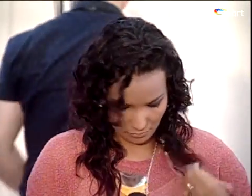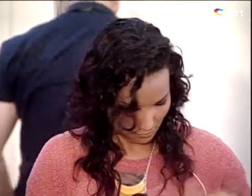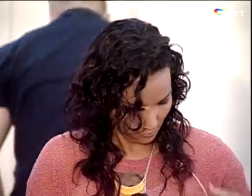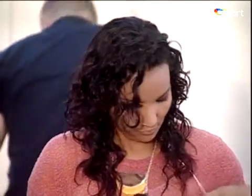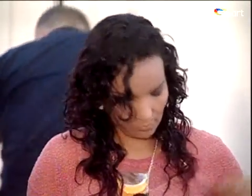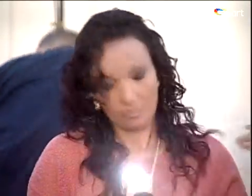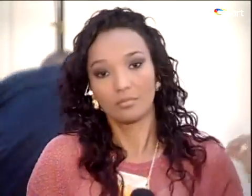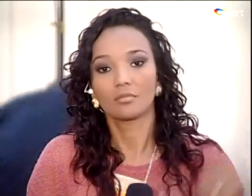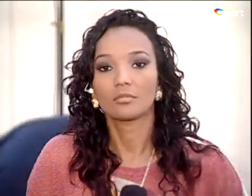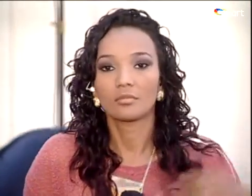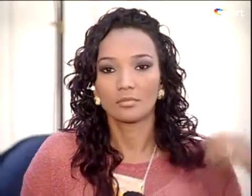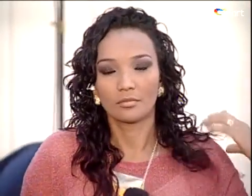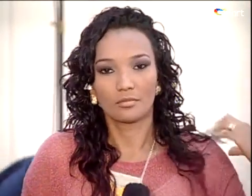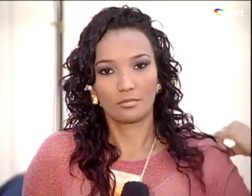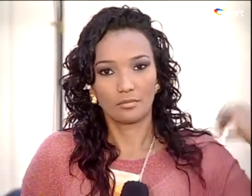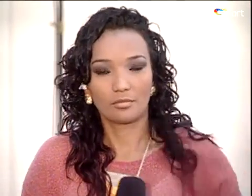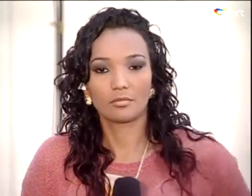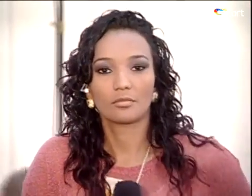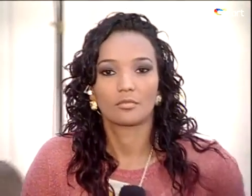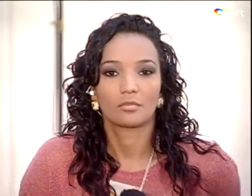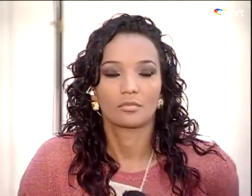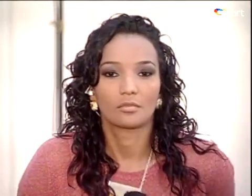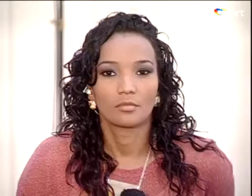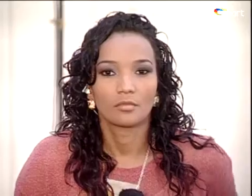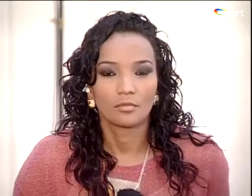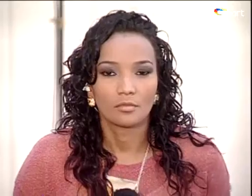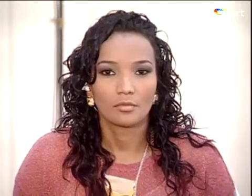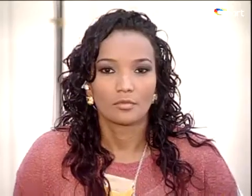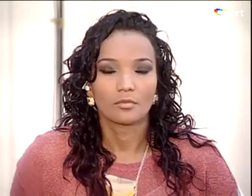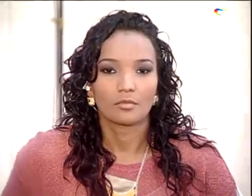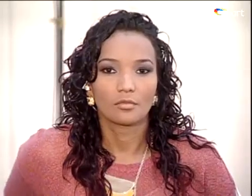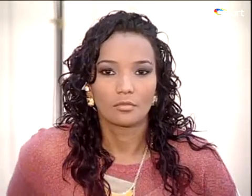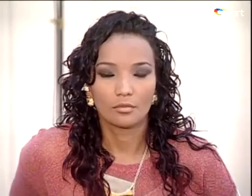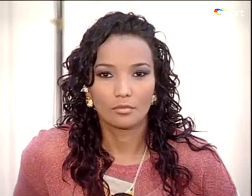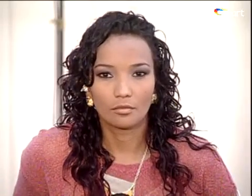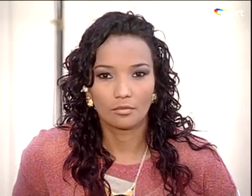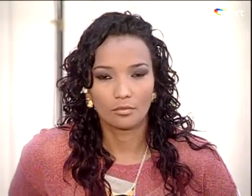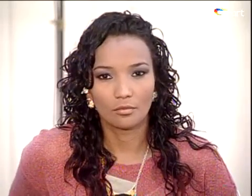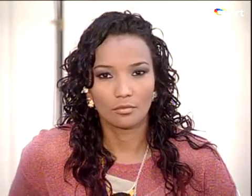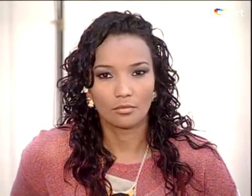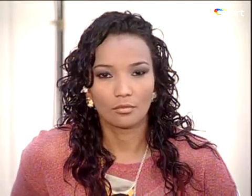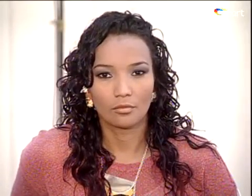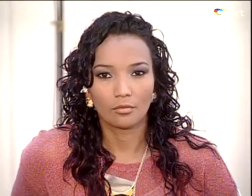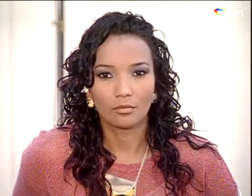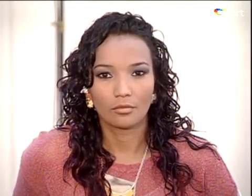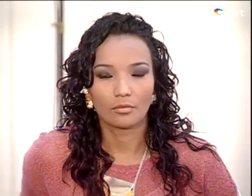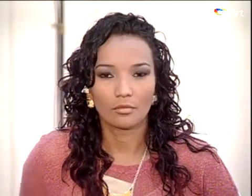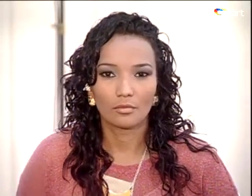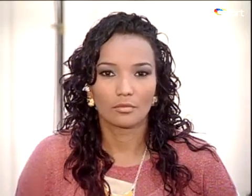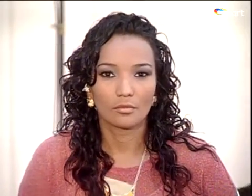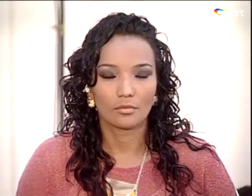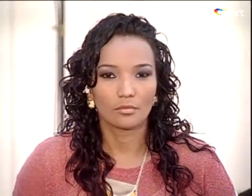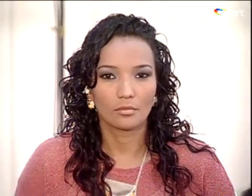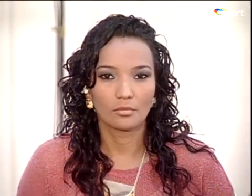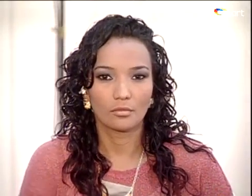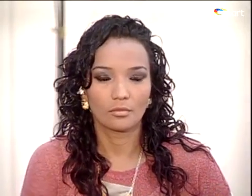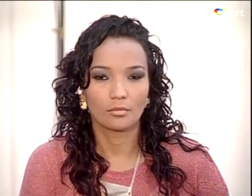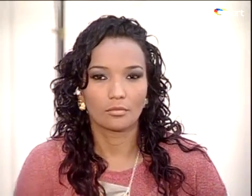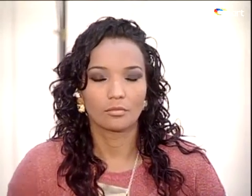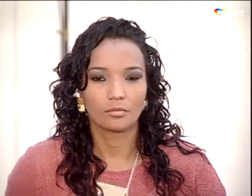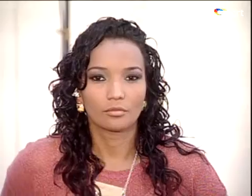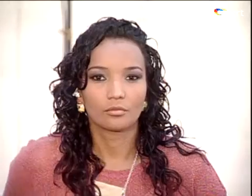en la mesa principal el señor Presidente de la República, don Luis Guillermo Solís, la señora Vicepresidenta de la República, doña Ana Elena Chacón,